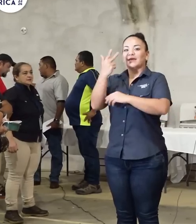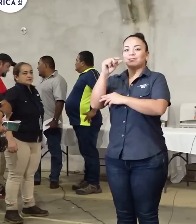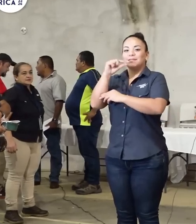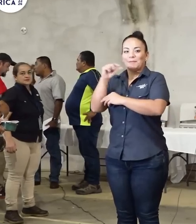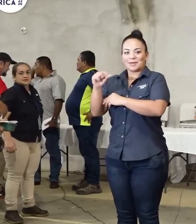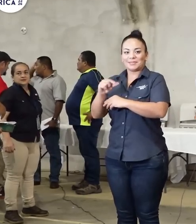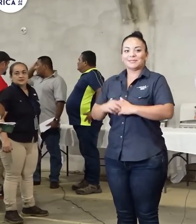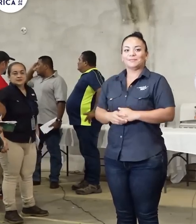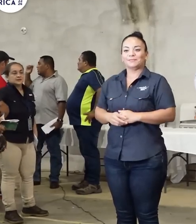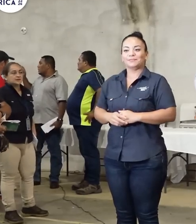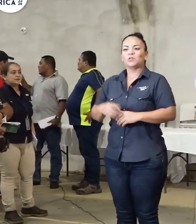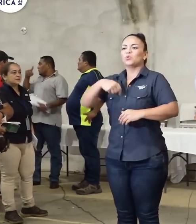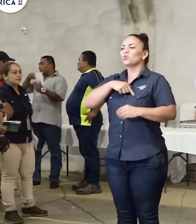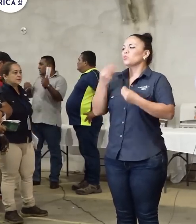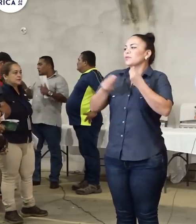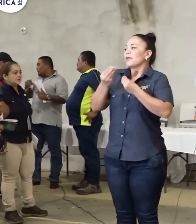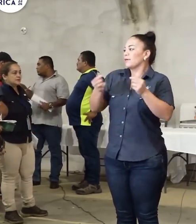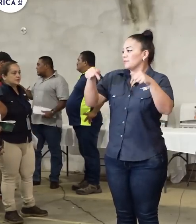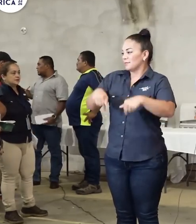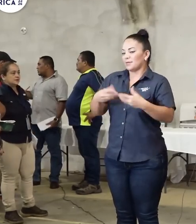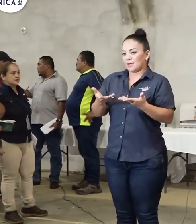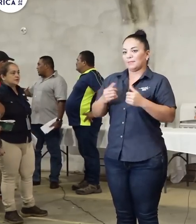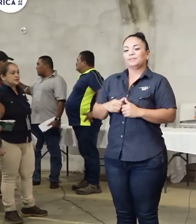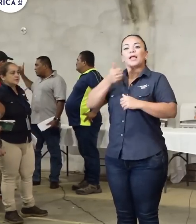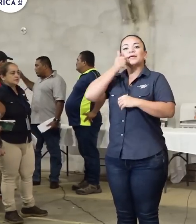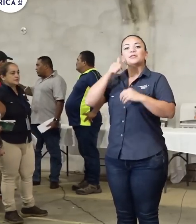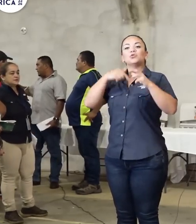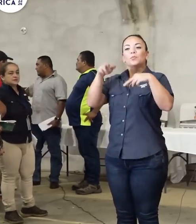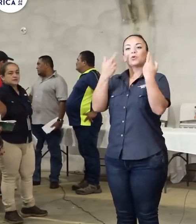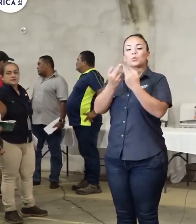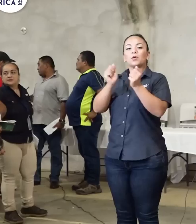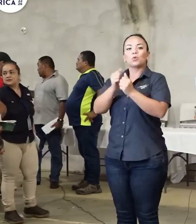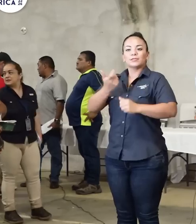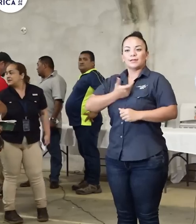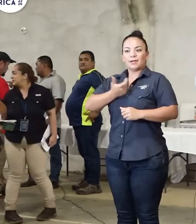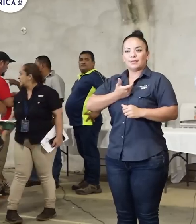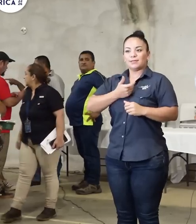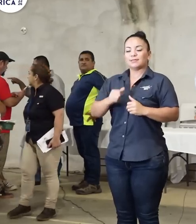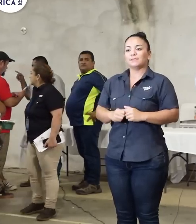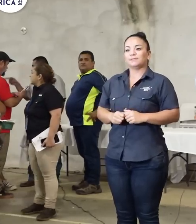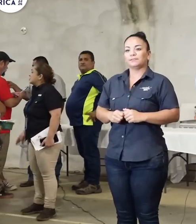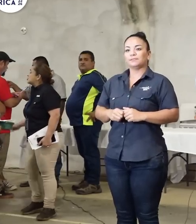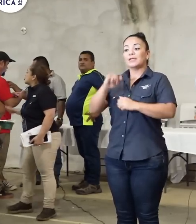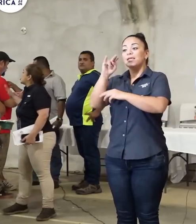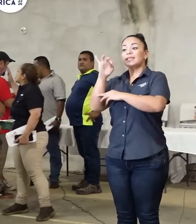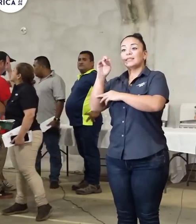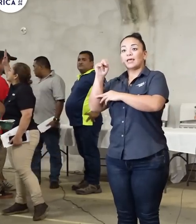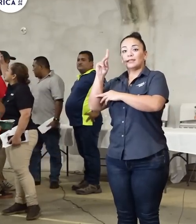3 meses y 3 semanas. ¿Qué vinimos a hacer? Ayer me reuní con los alcaldes y el